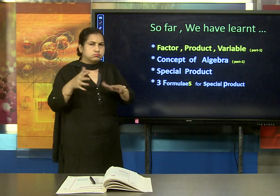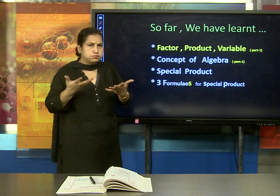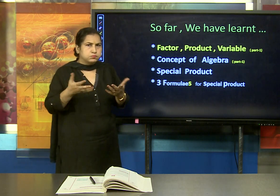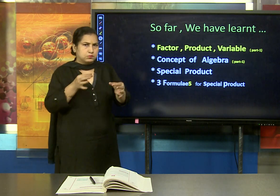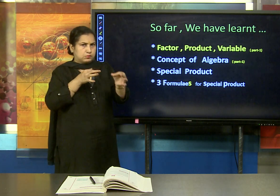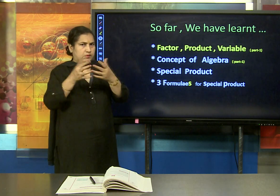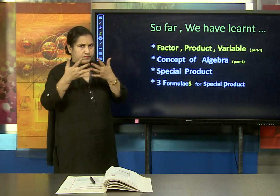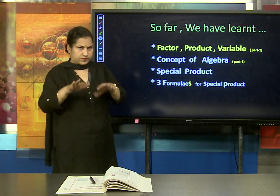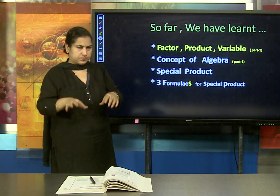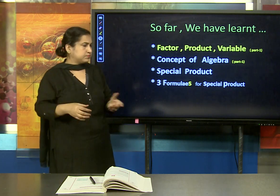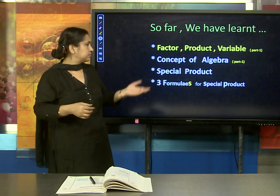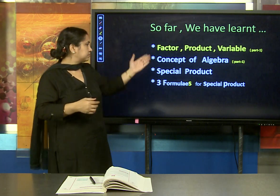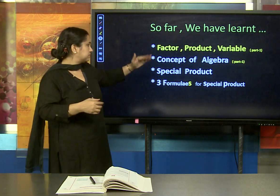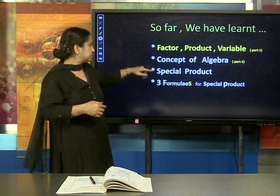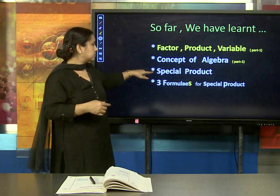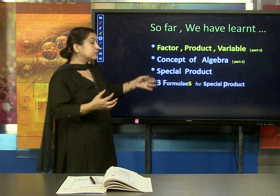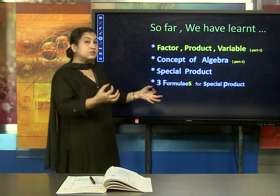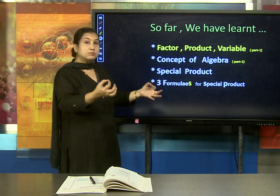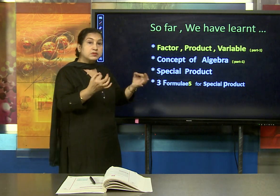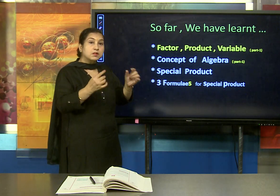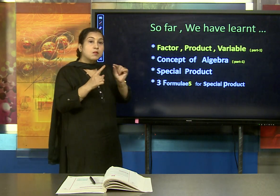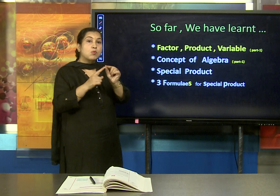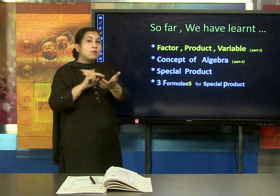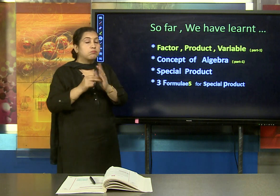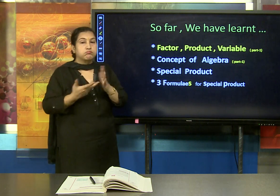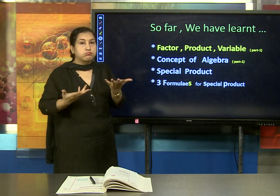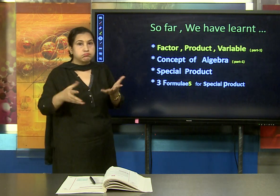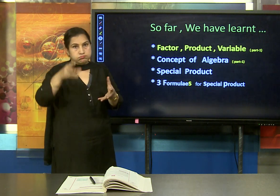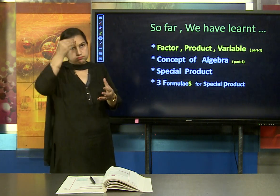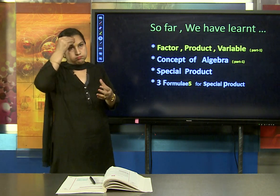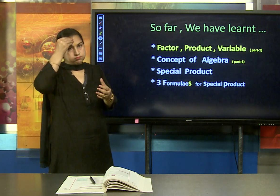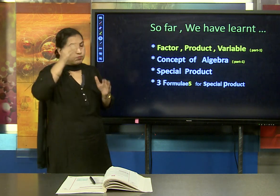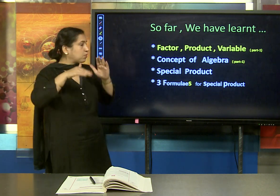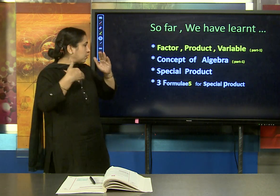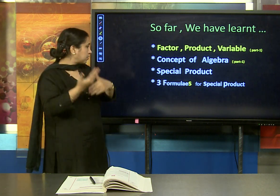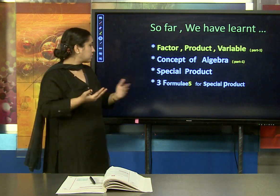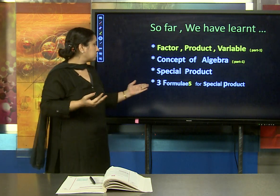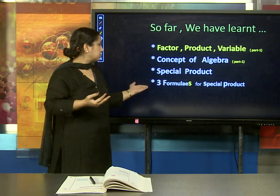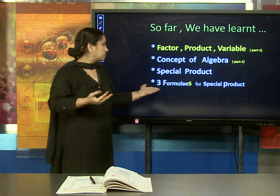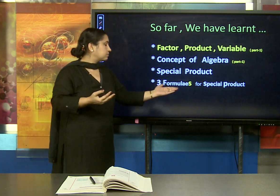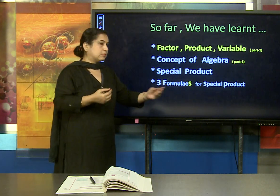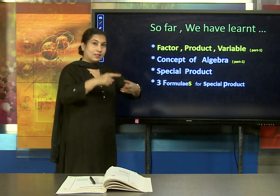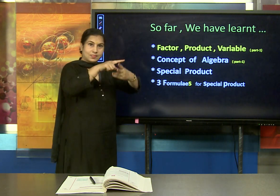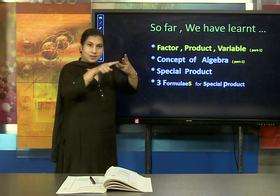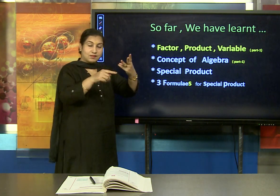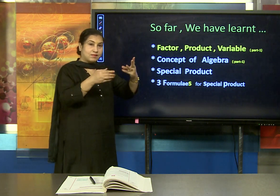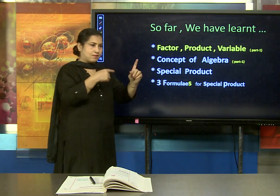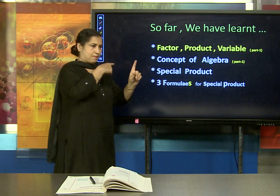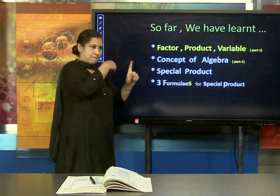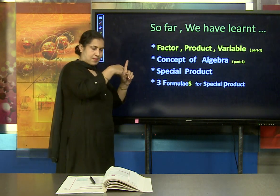इसका क्या अर्थ होता है, ये हमने समझा। फिर स्पेशल प्रोडक्ट्स को समझा और उसके बाद 3 फार्मूले